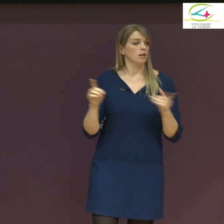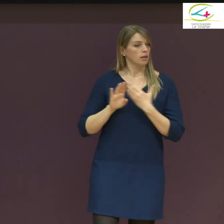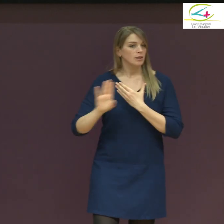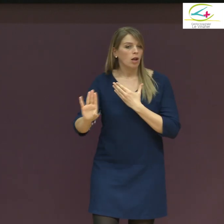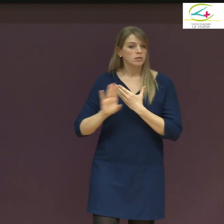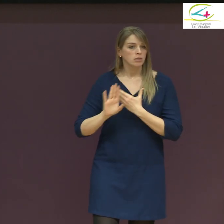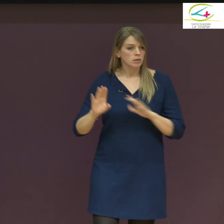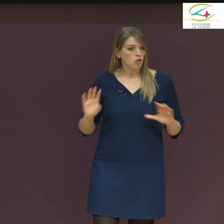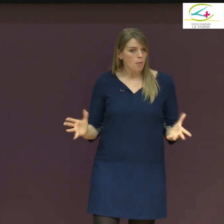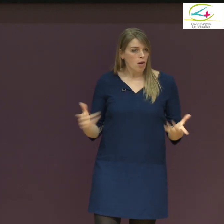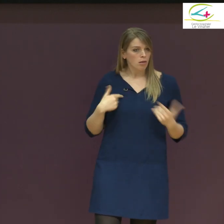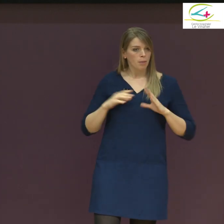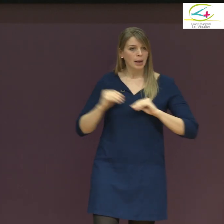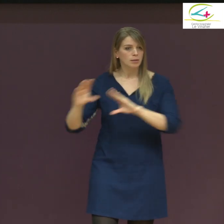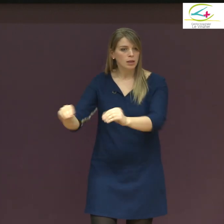mon positionnement?